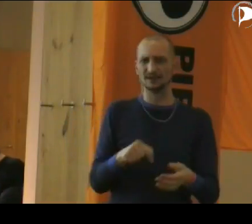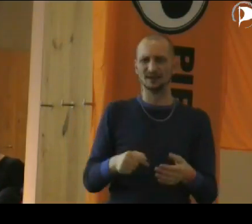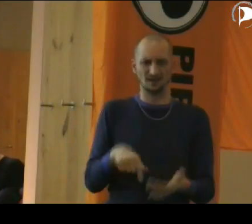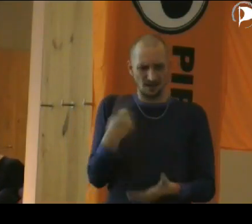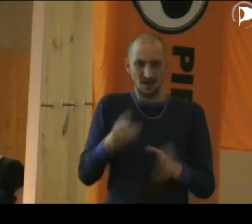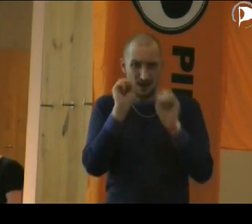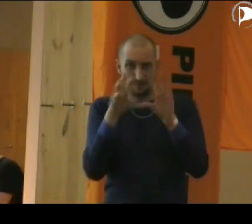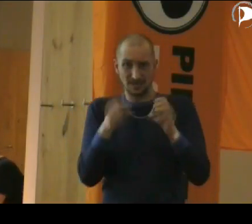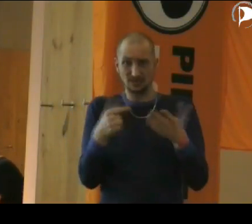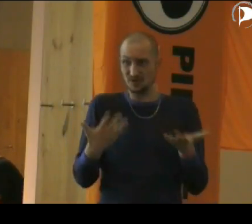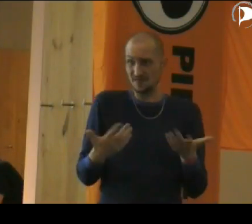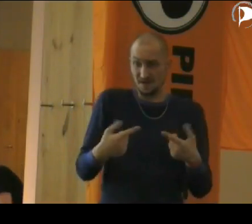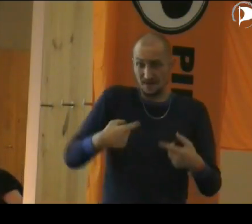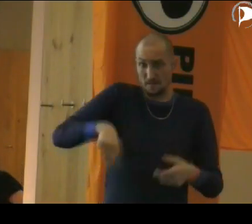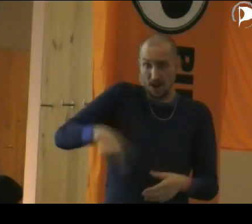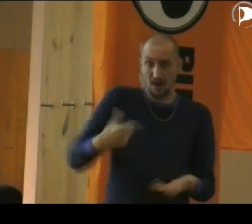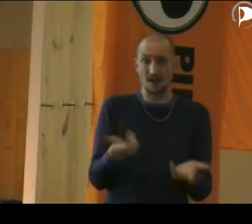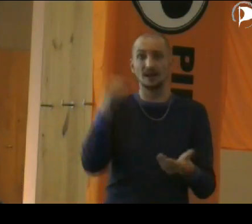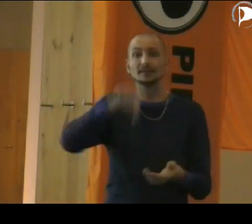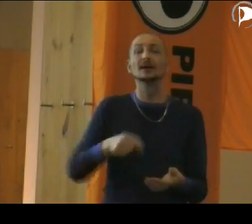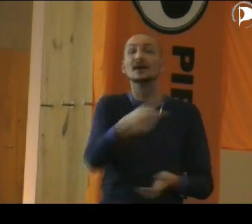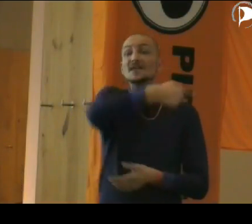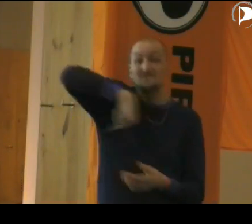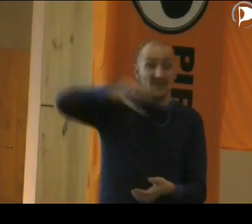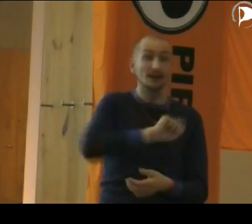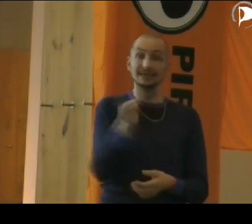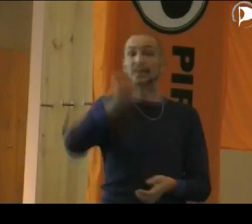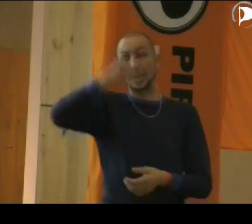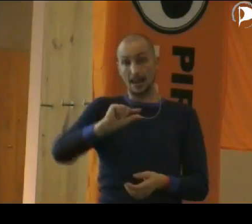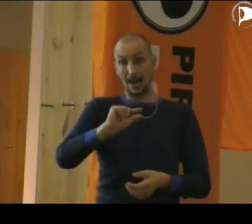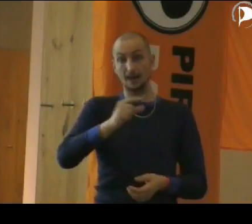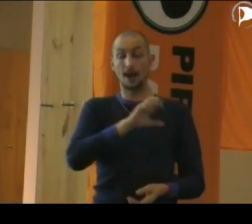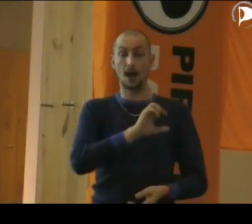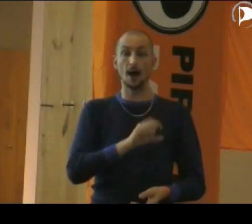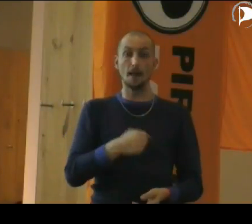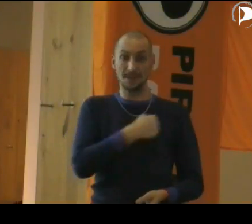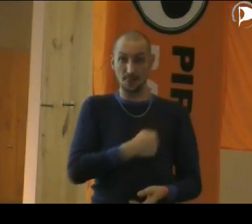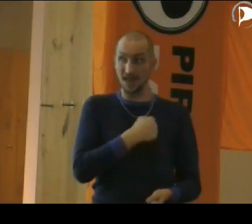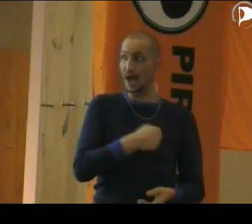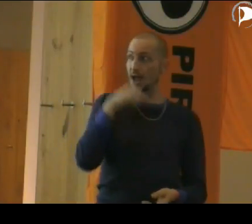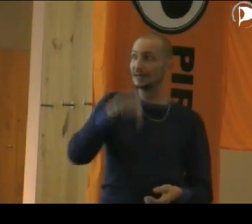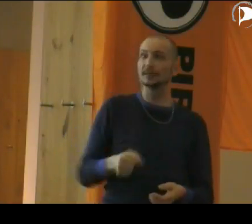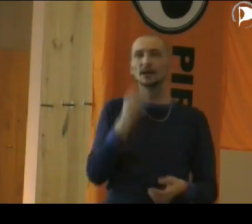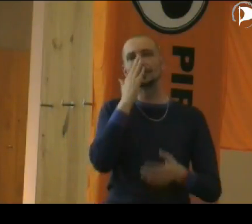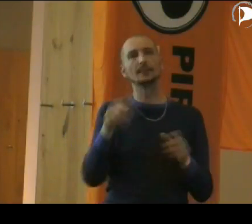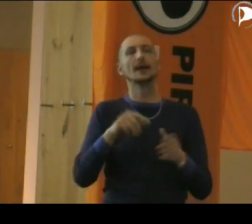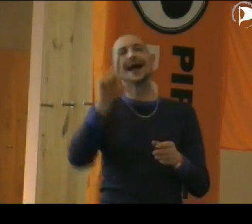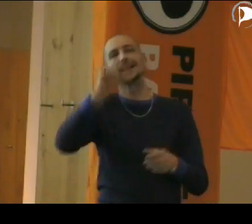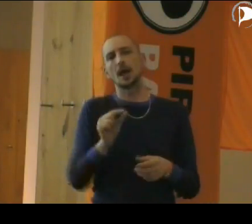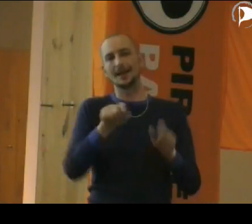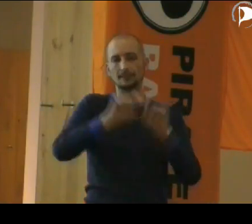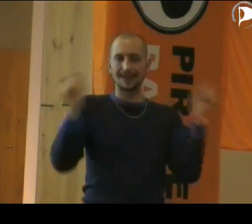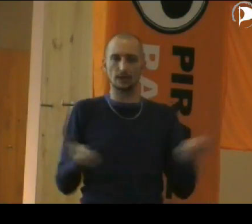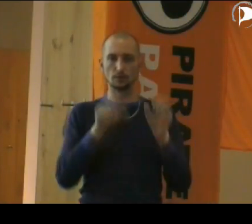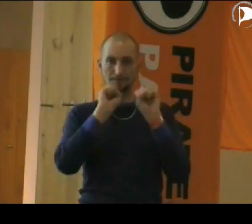nicht mehr leisten zwischen bruder jetzt sind nicht mehr die kleinen verteidigen kann man ausgegeben habe ich am tag bleibt über uns berichtet sondern